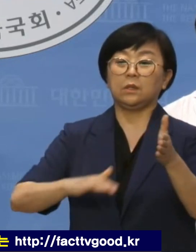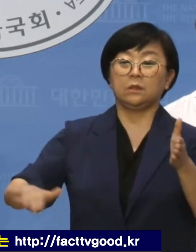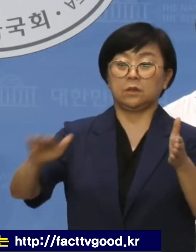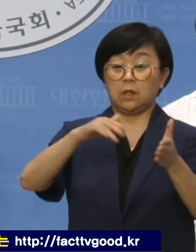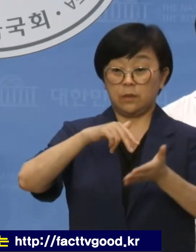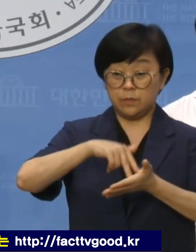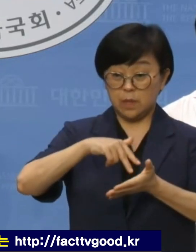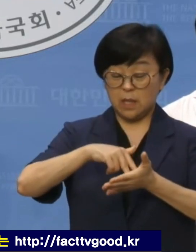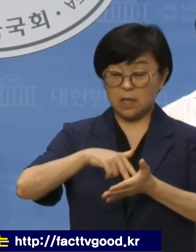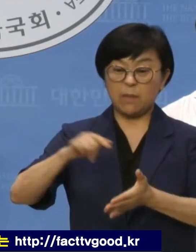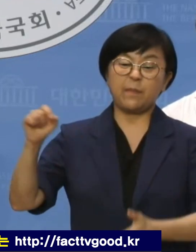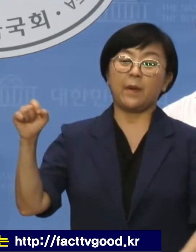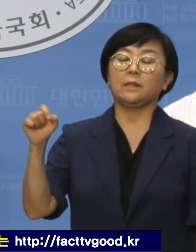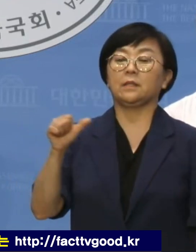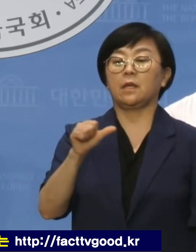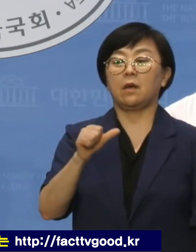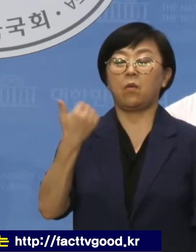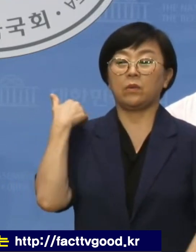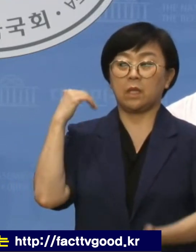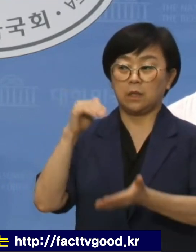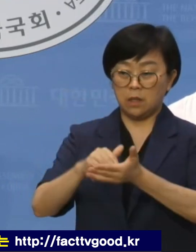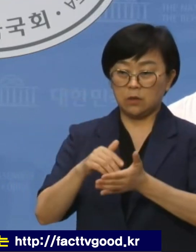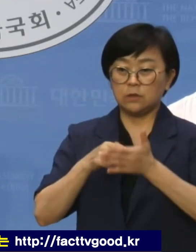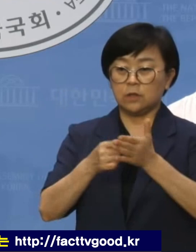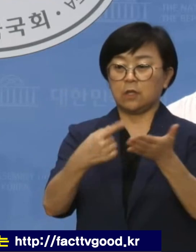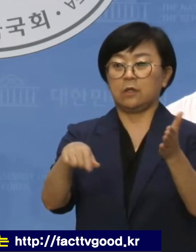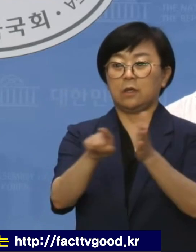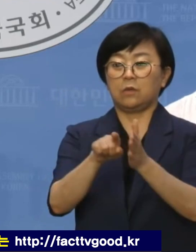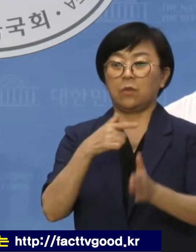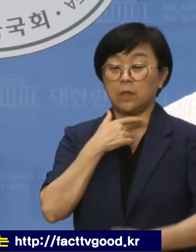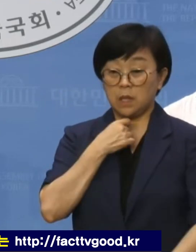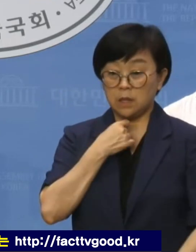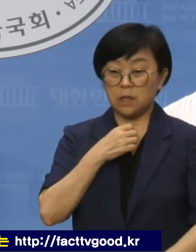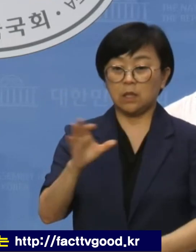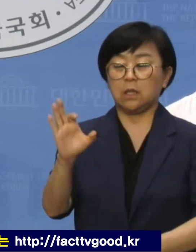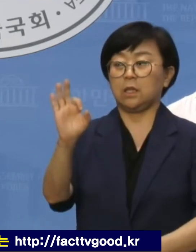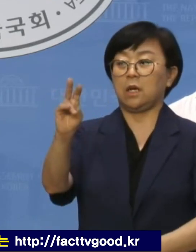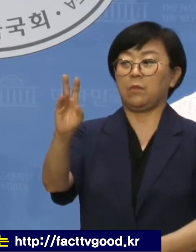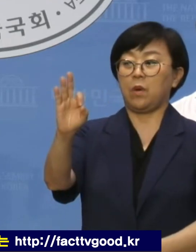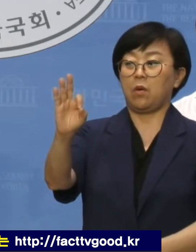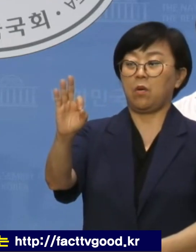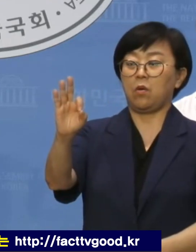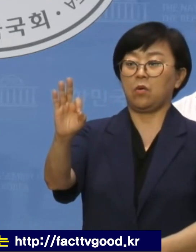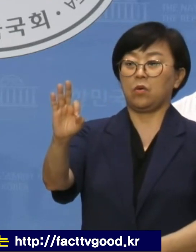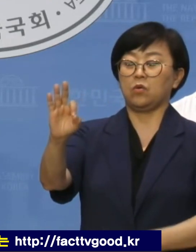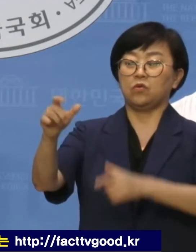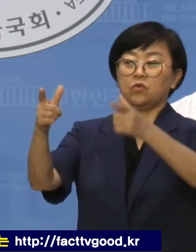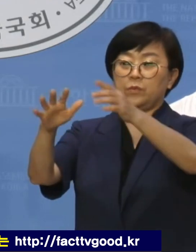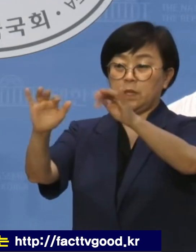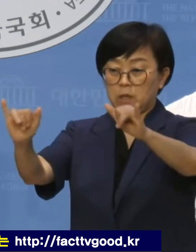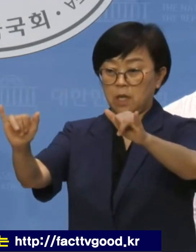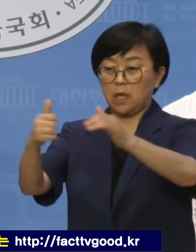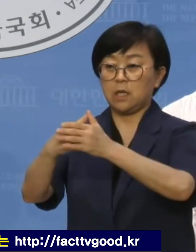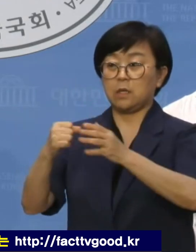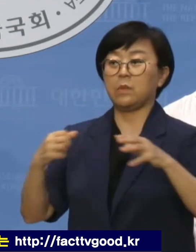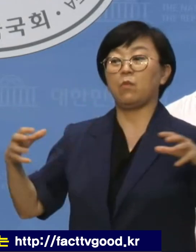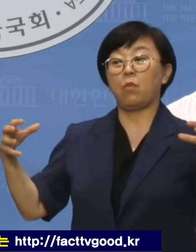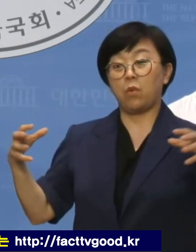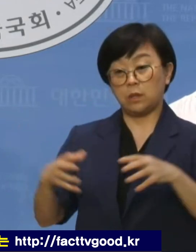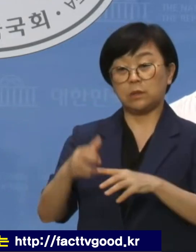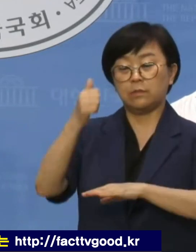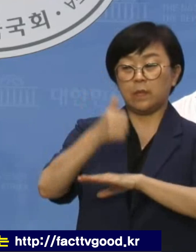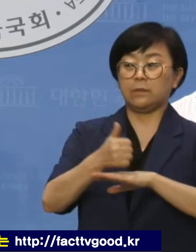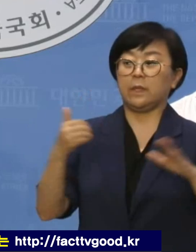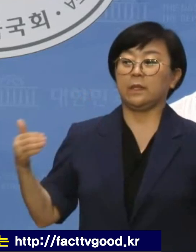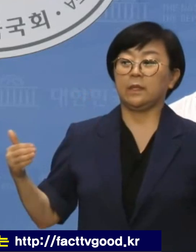저희들은 신속하게 원한대로 추진하기를 원하는 양평 군민들과 힘을 모아서